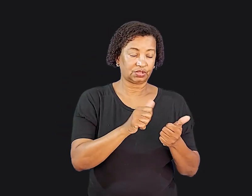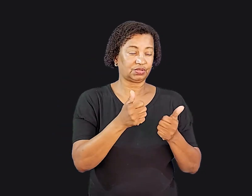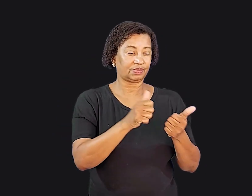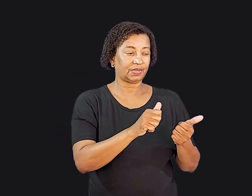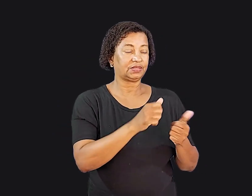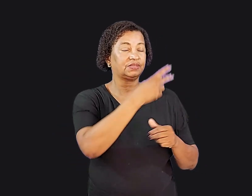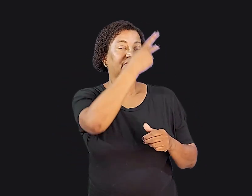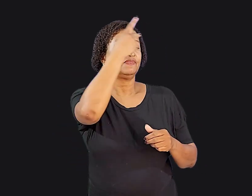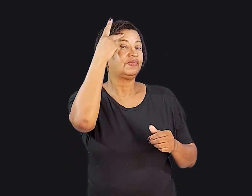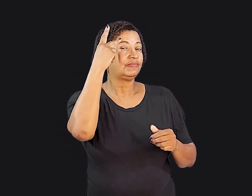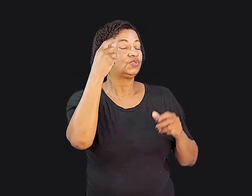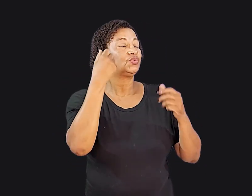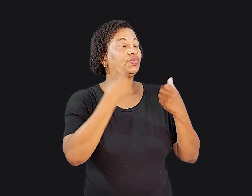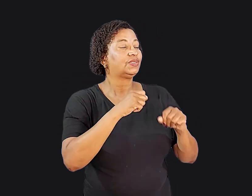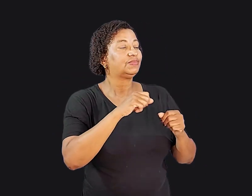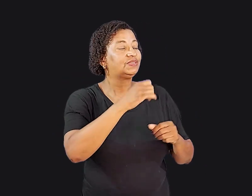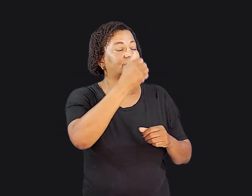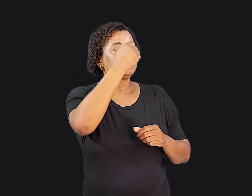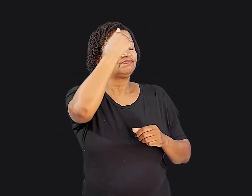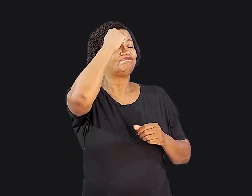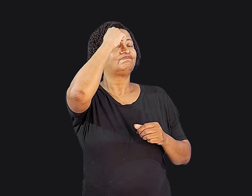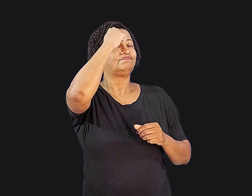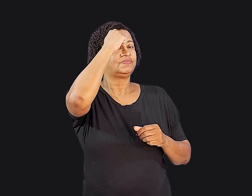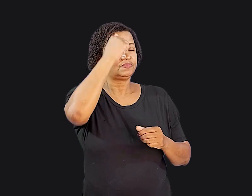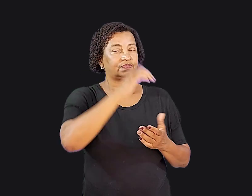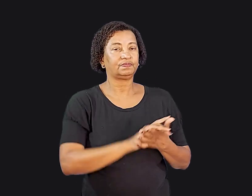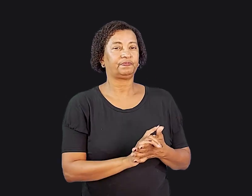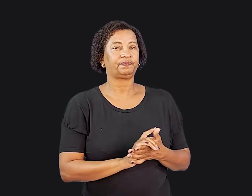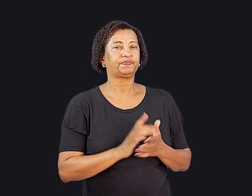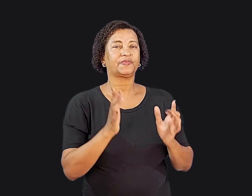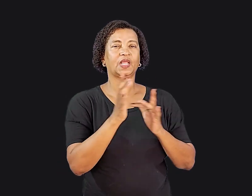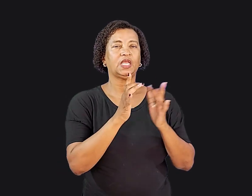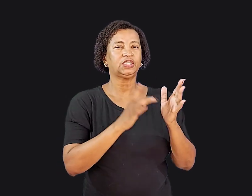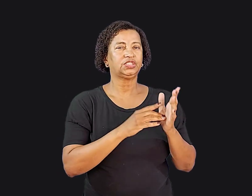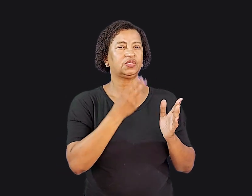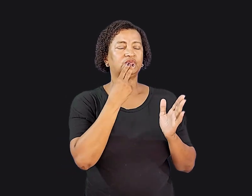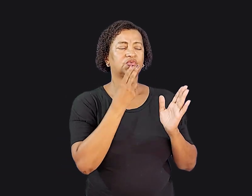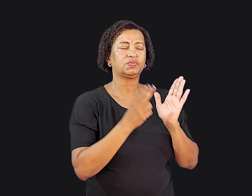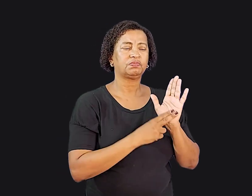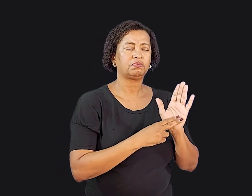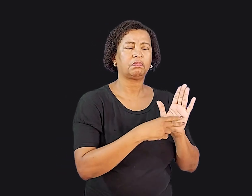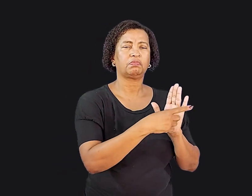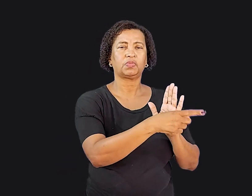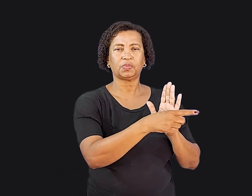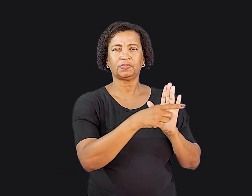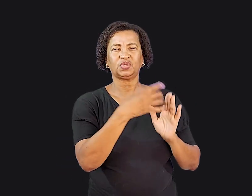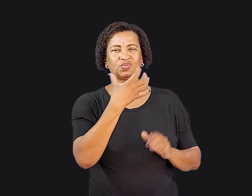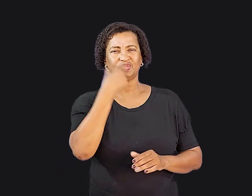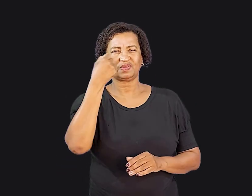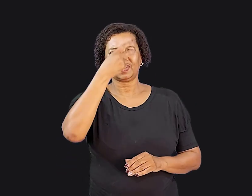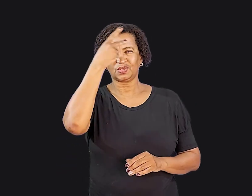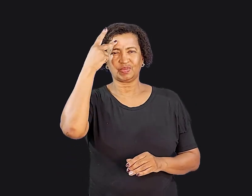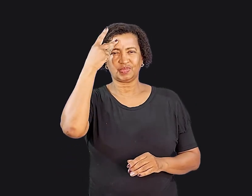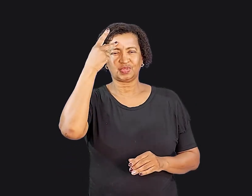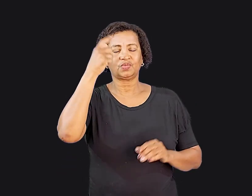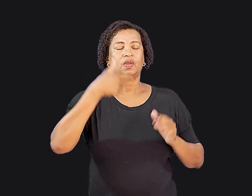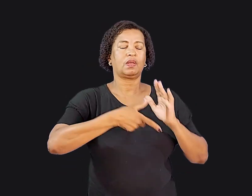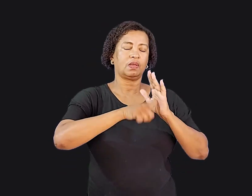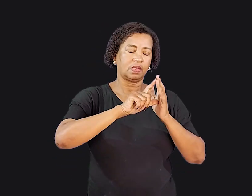ninguém que não mostrasse fruto de arrependimento. Jesus nunca prometeu salvação a ninguém sem arrependimento. Os dois,